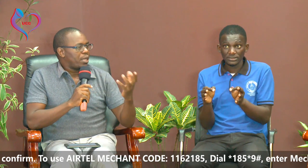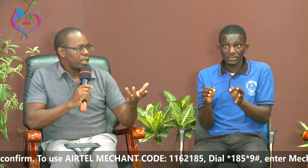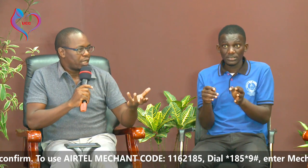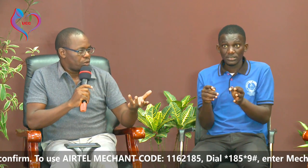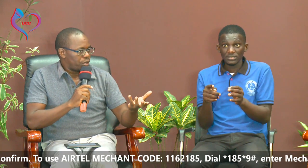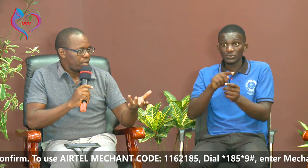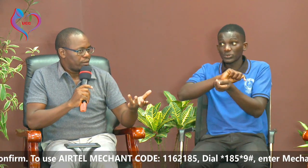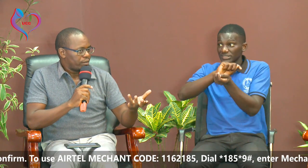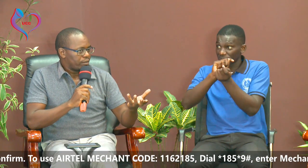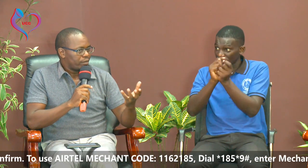ba Katonda.